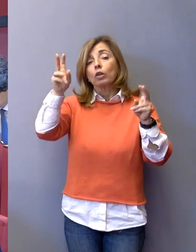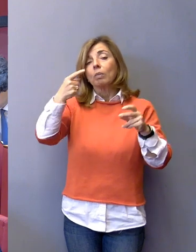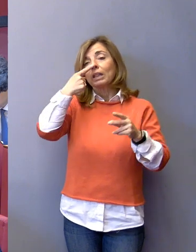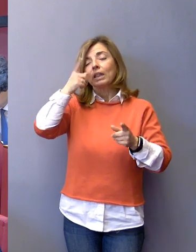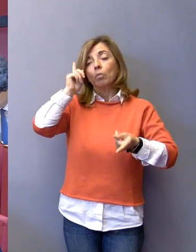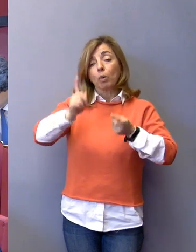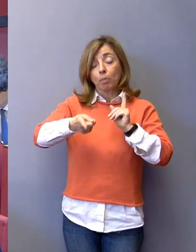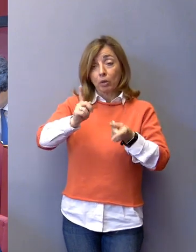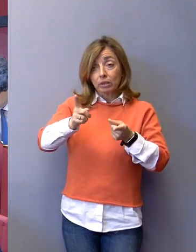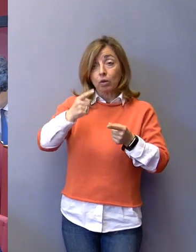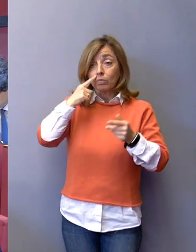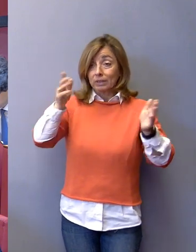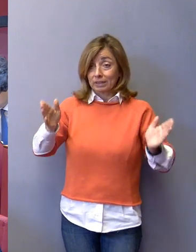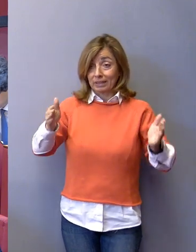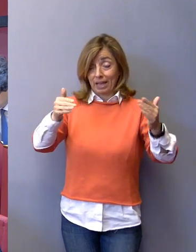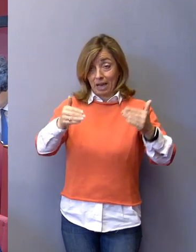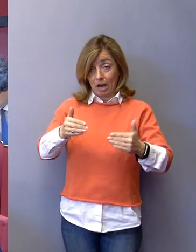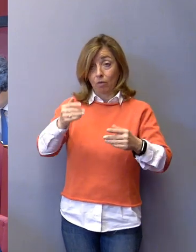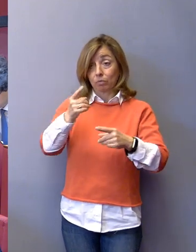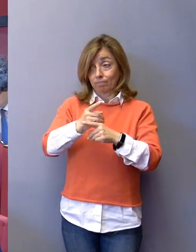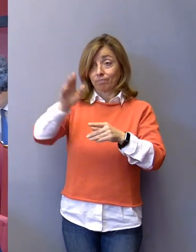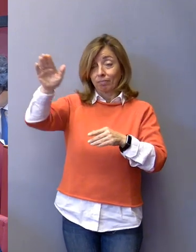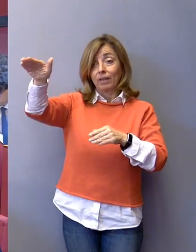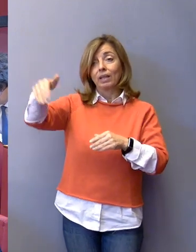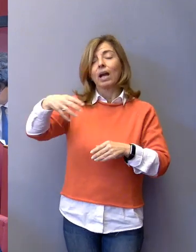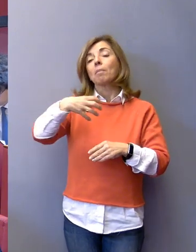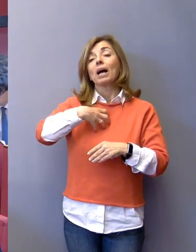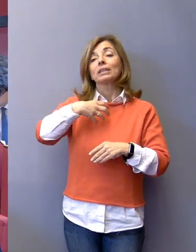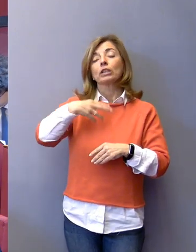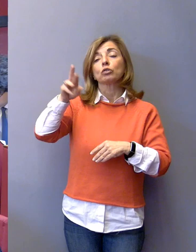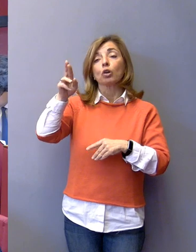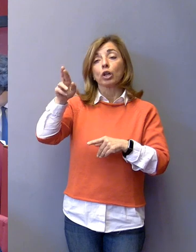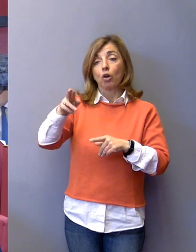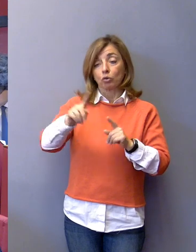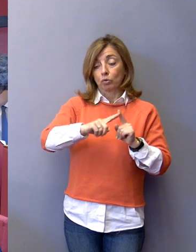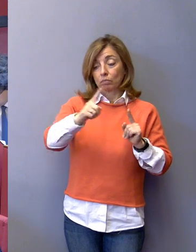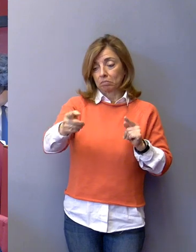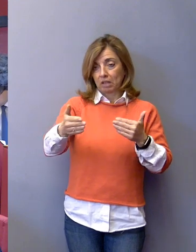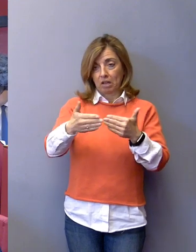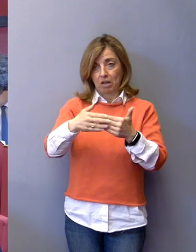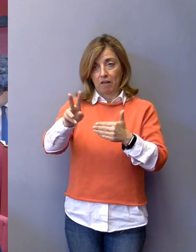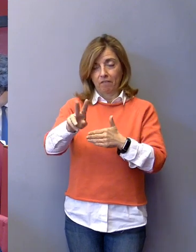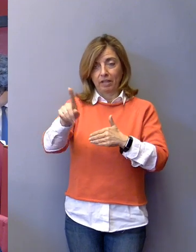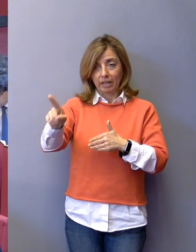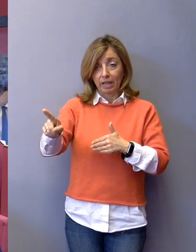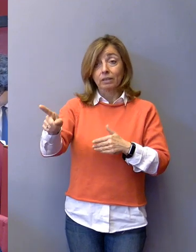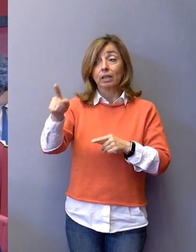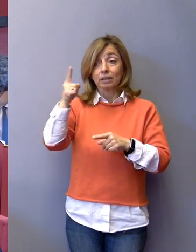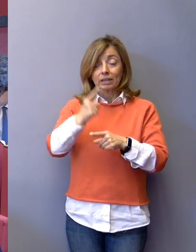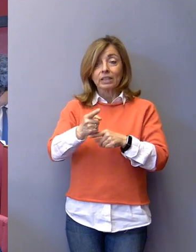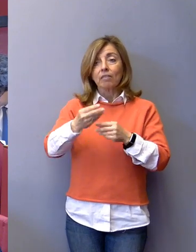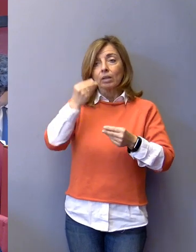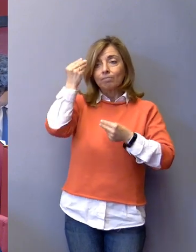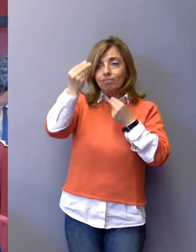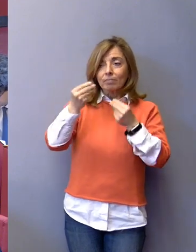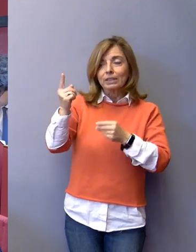l'assessore rosso in aula da qui a venerdì a esporre gli emendamenti non ci fosse niente di male e sicuramente sarebbe stato molto più